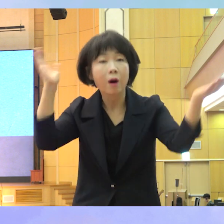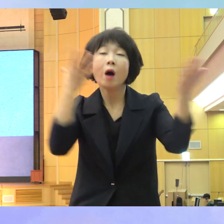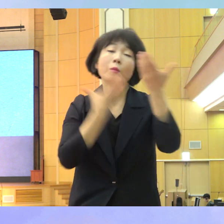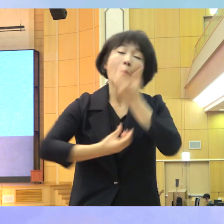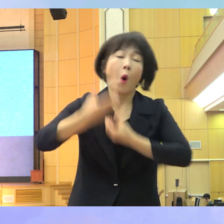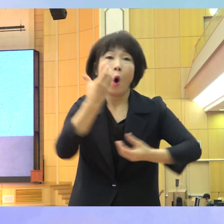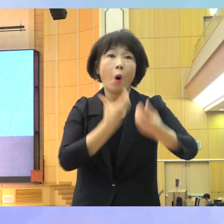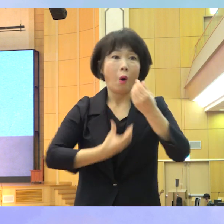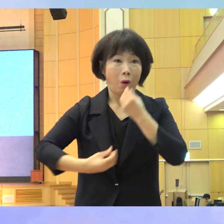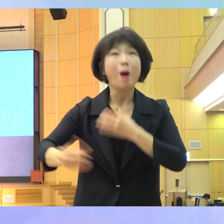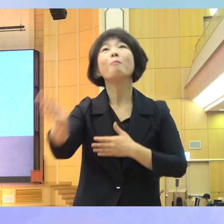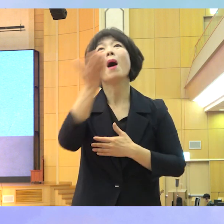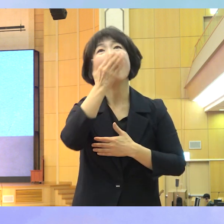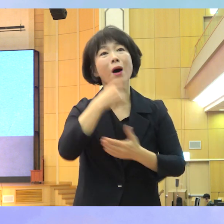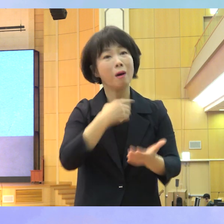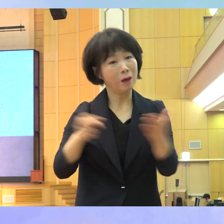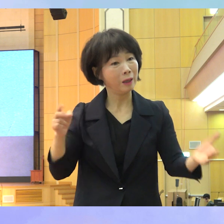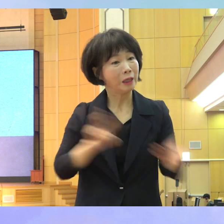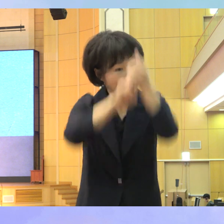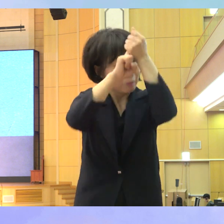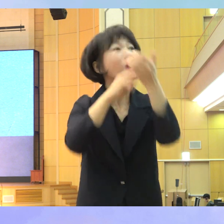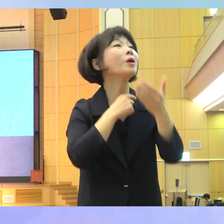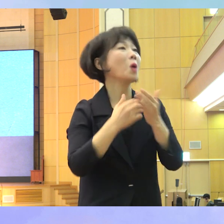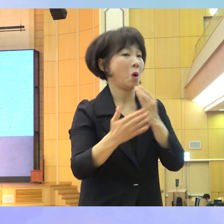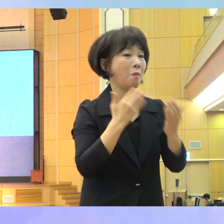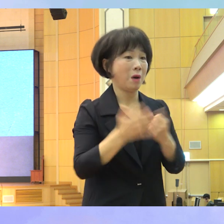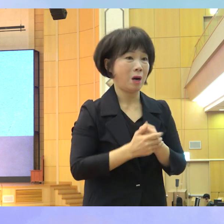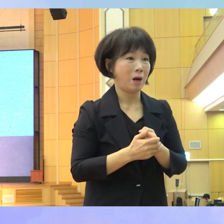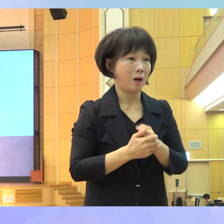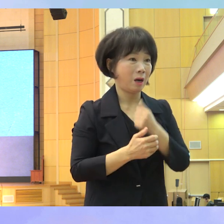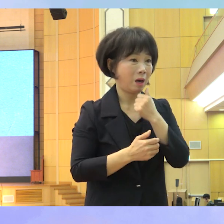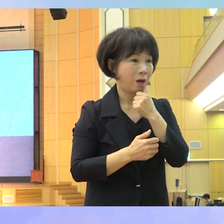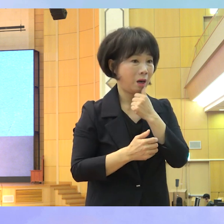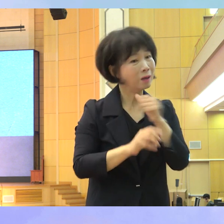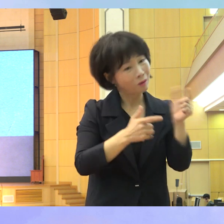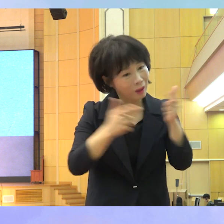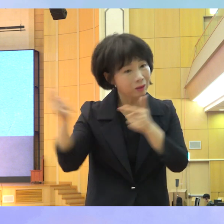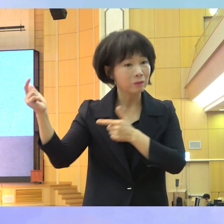있어봤고, 때로는 마라의 쓴물을 먹고 배도 아파봤고,